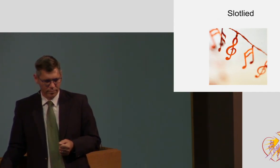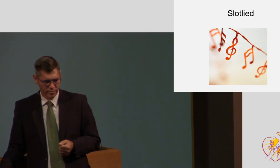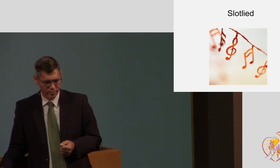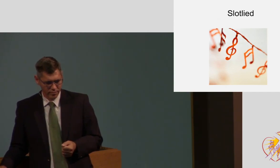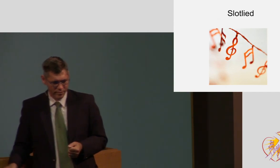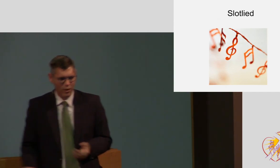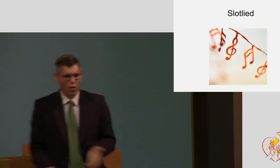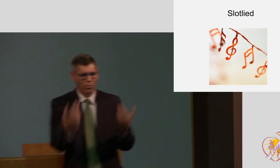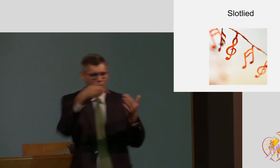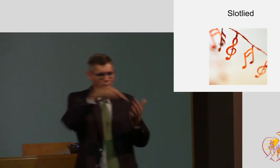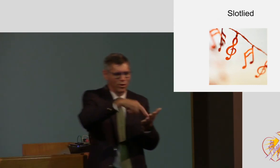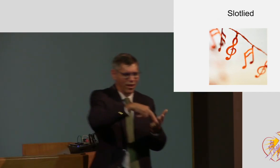Kom, ons staan.